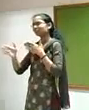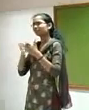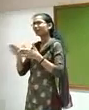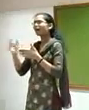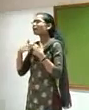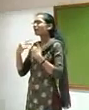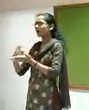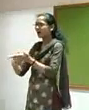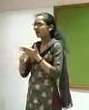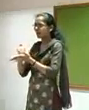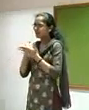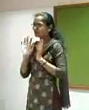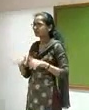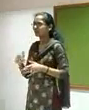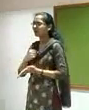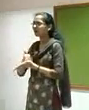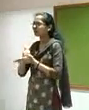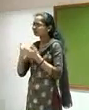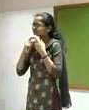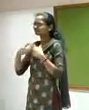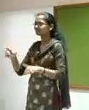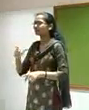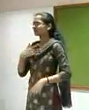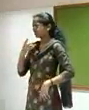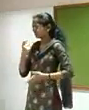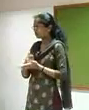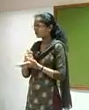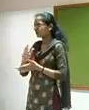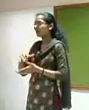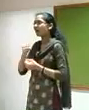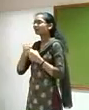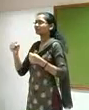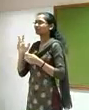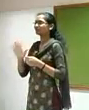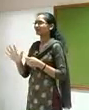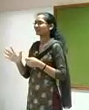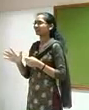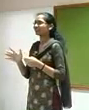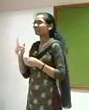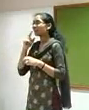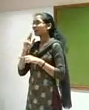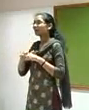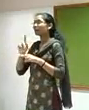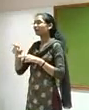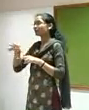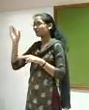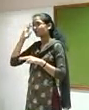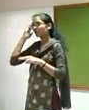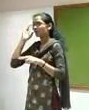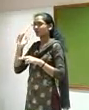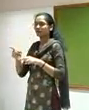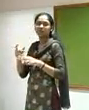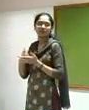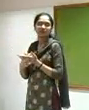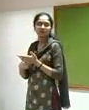ये सबसे बड़ी मेरे मुताबिक आपको एक जो उपलब्धि हुई है, दिस इज अ बिग सॉर्ट ऑफ